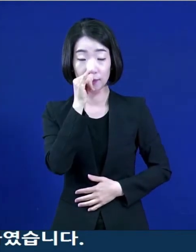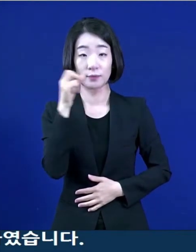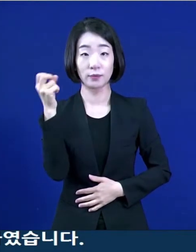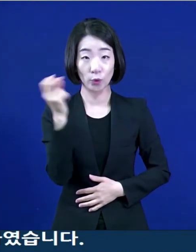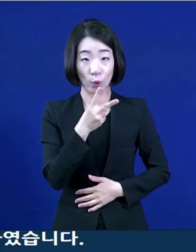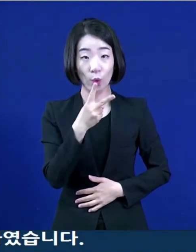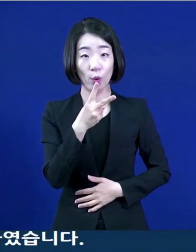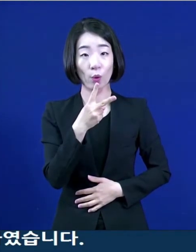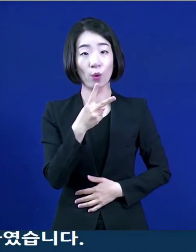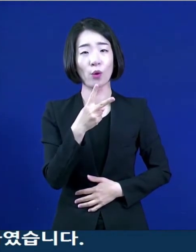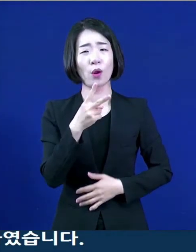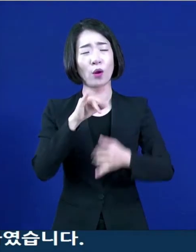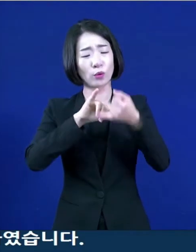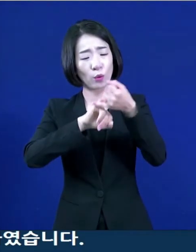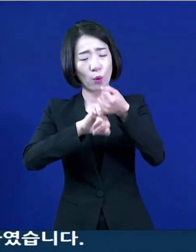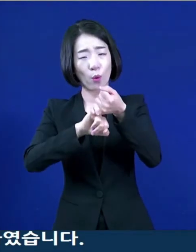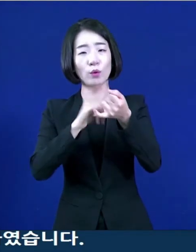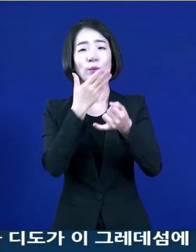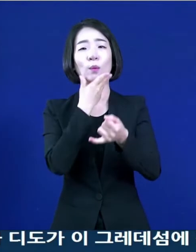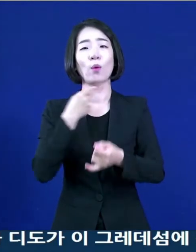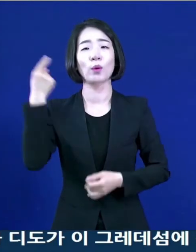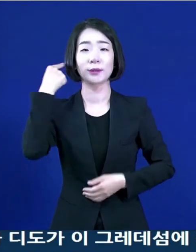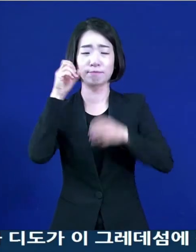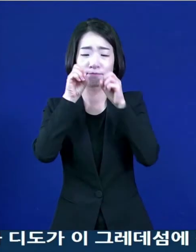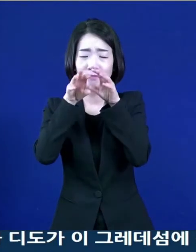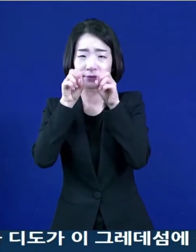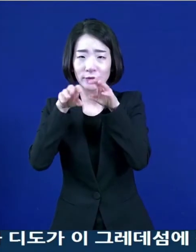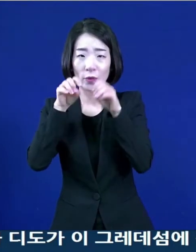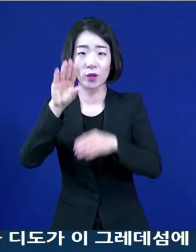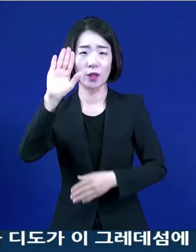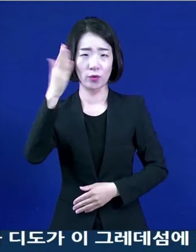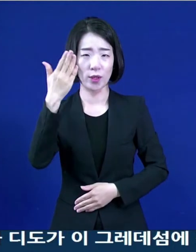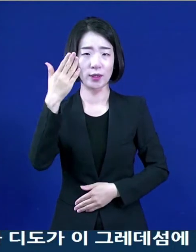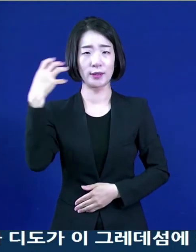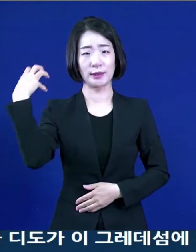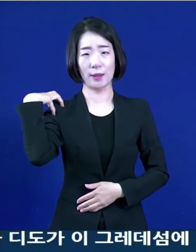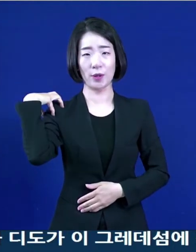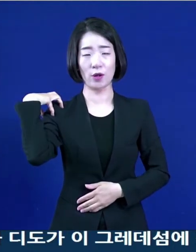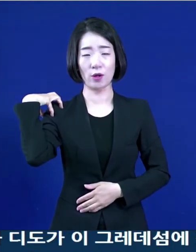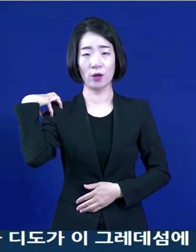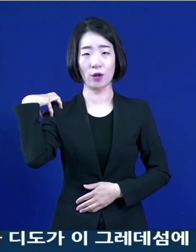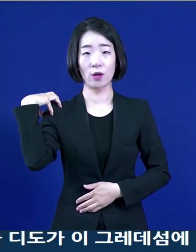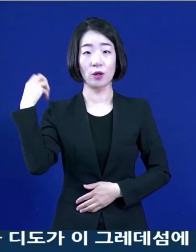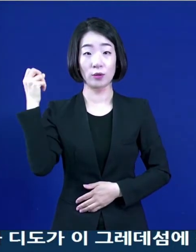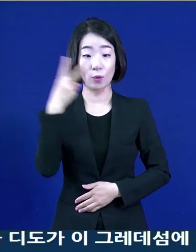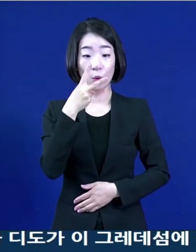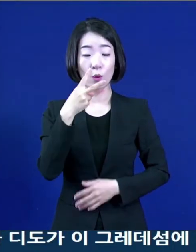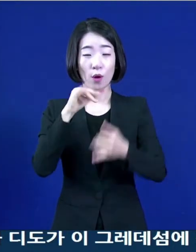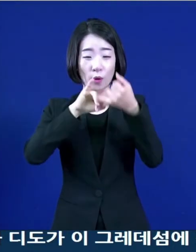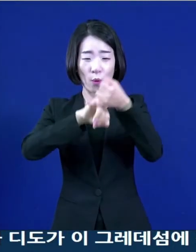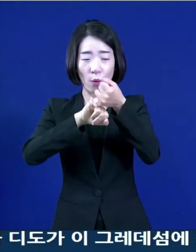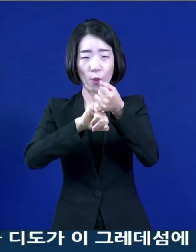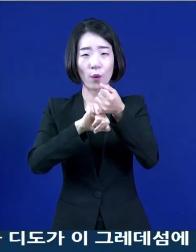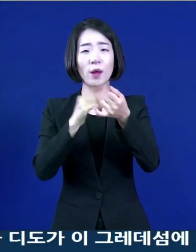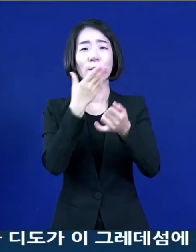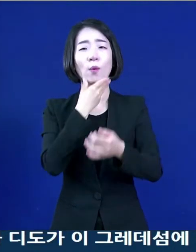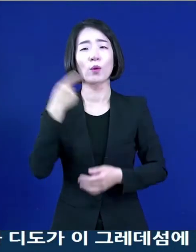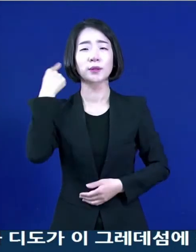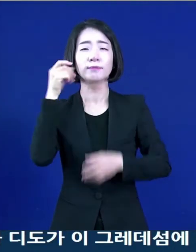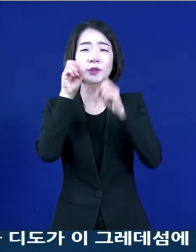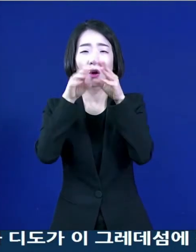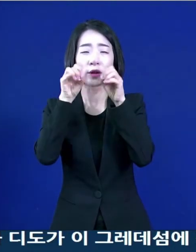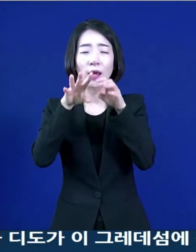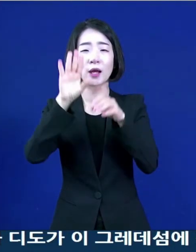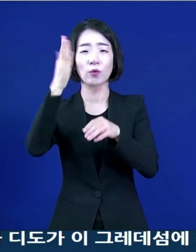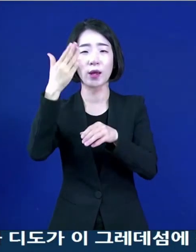거기에 반드시 복음을 전해야 될, 그래서 복음이 그 섬에 진입해야 될 충분한 이유가 있었던